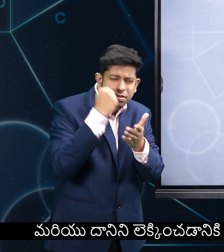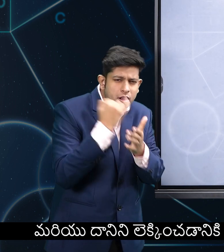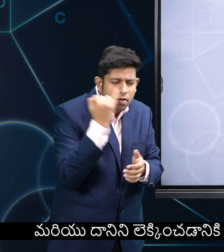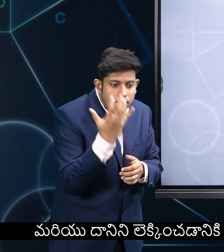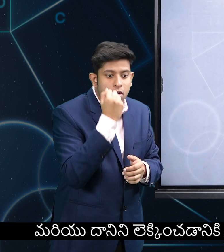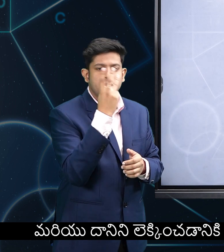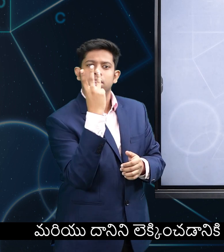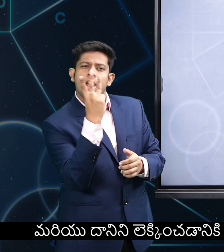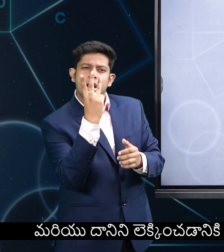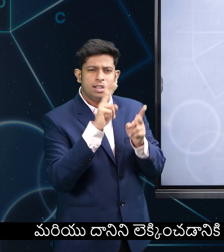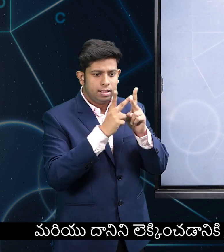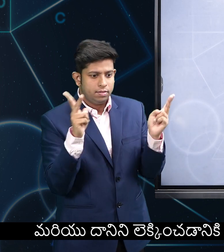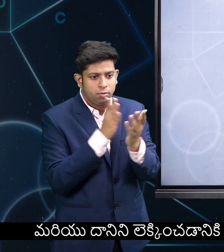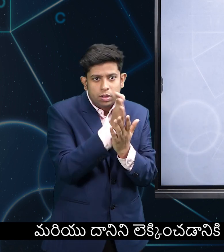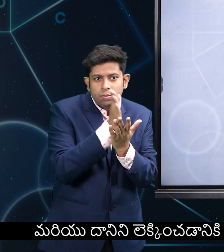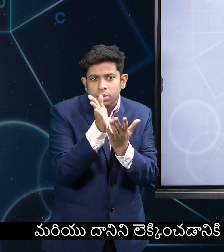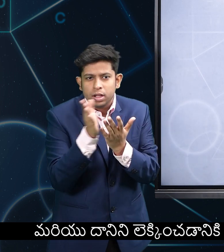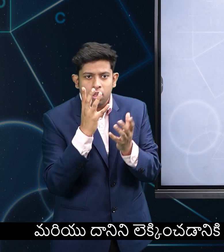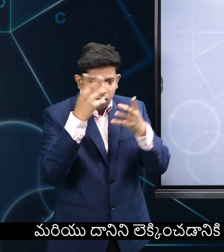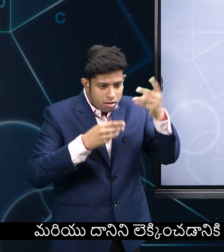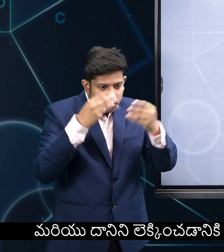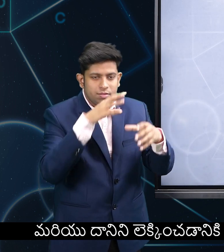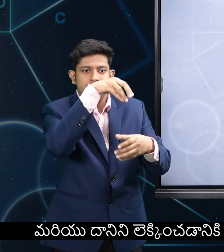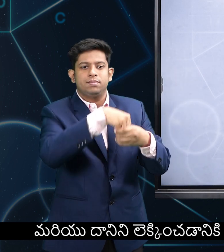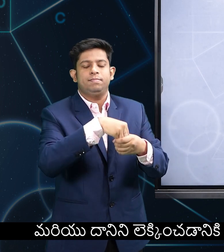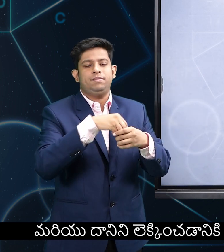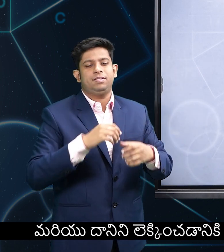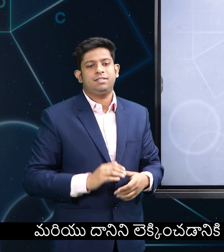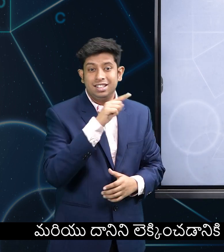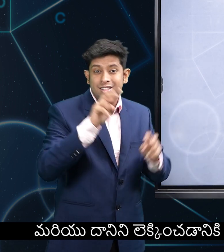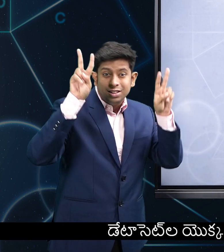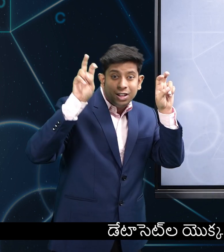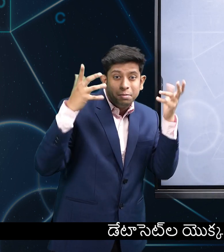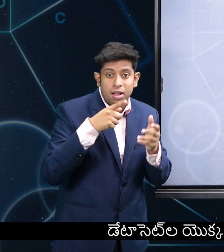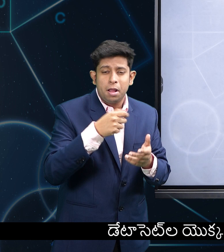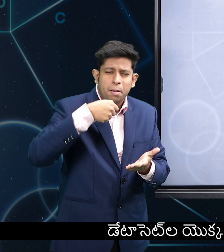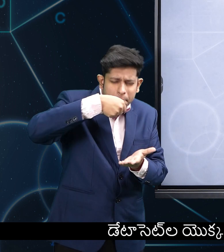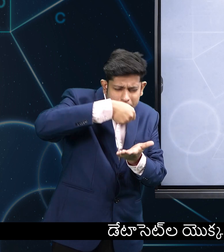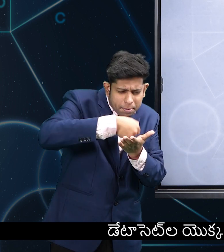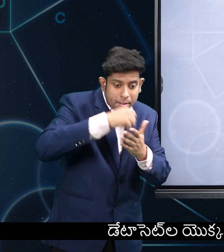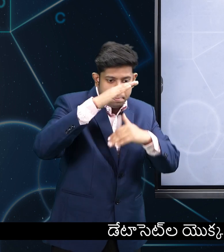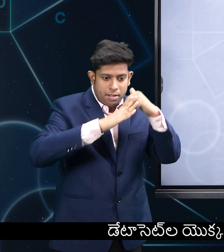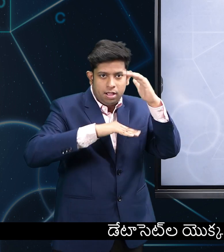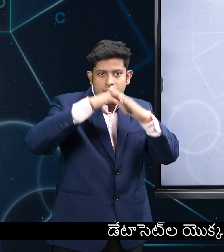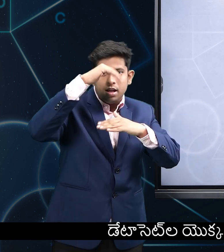లెక్కించడానికి 3 విభిన్న పద్ధతులను కూడా అన్వేషిస్తాము. డేటా సెట్ల యొక్క కేంద్ర